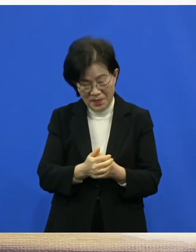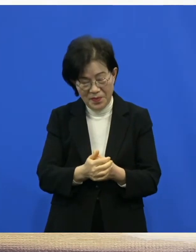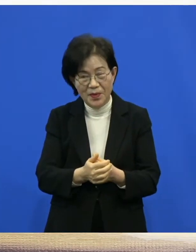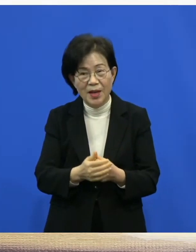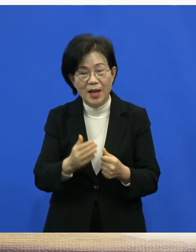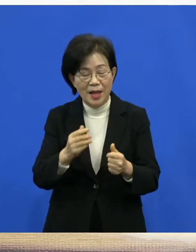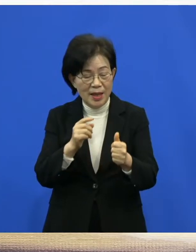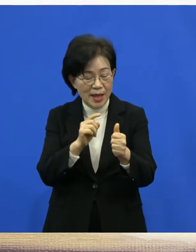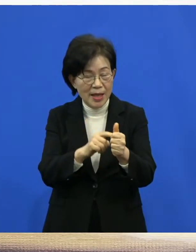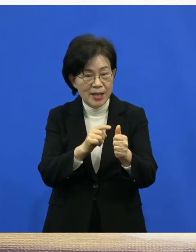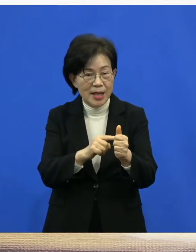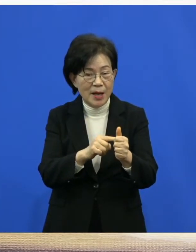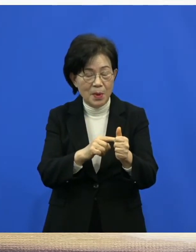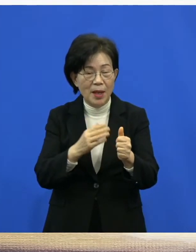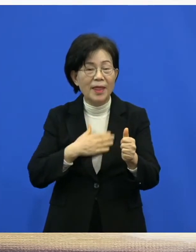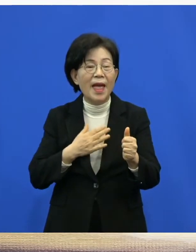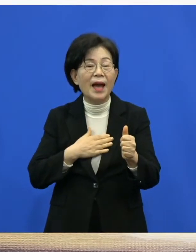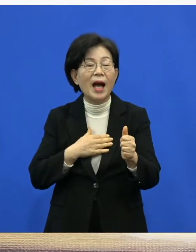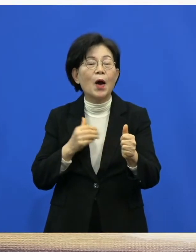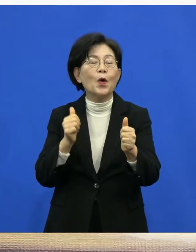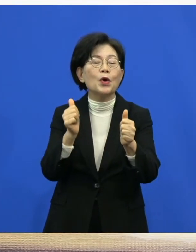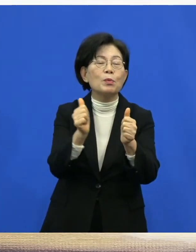내가 이 사람한테 붙어야 되겠다.